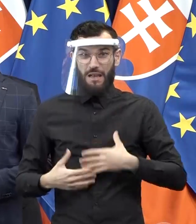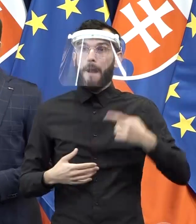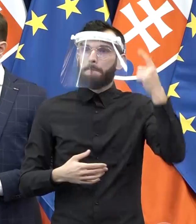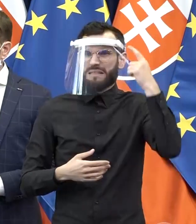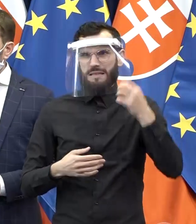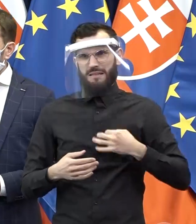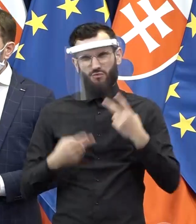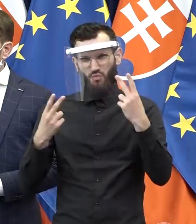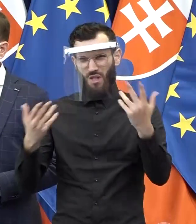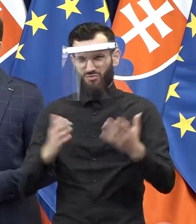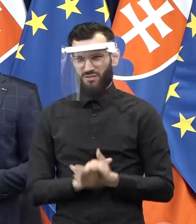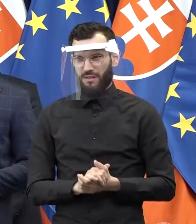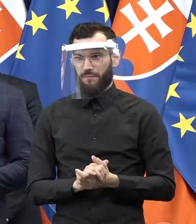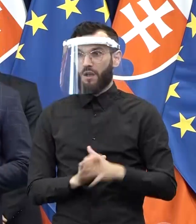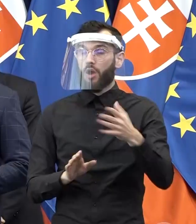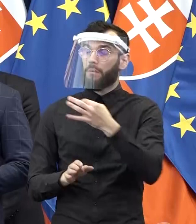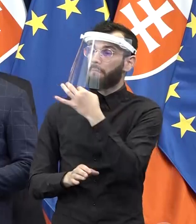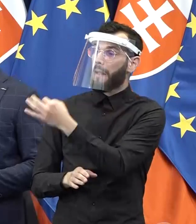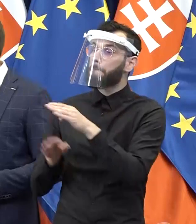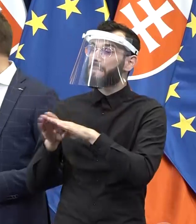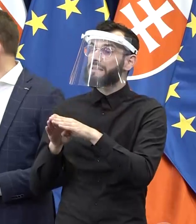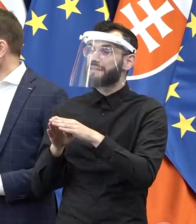Ak ešte dovolíte, otázka na ministra financií.